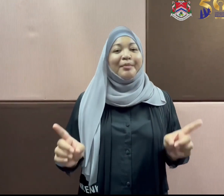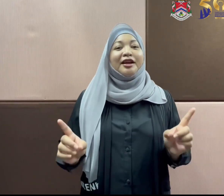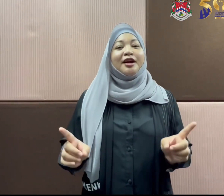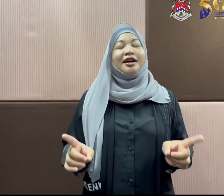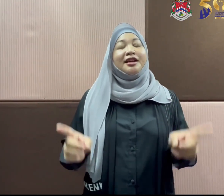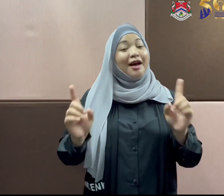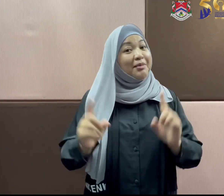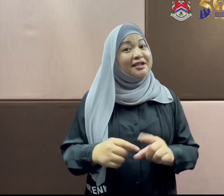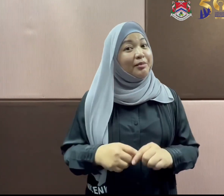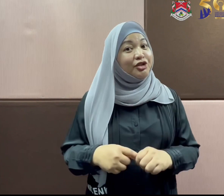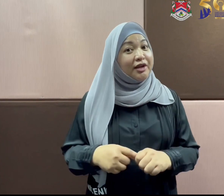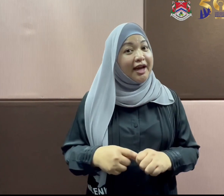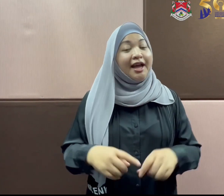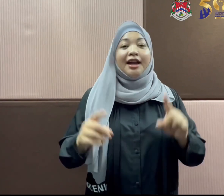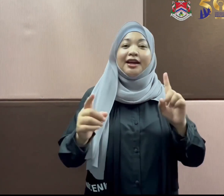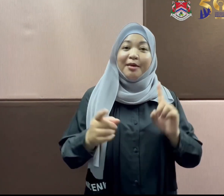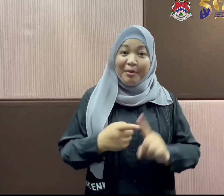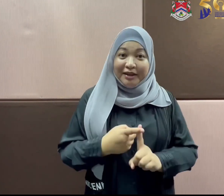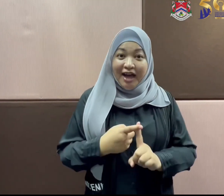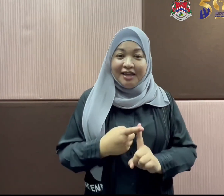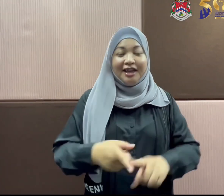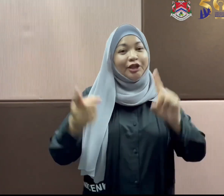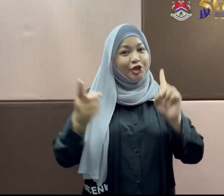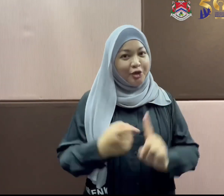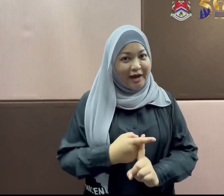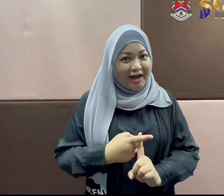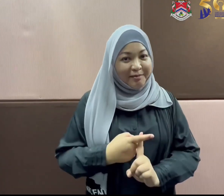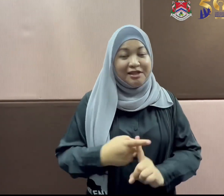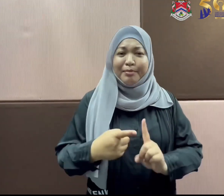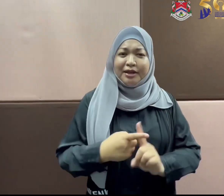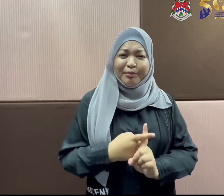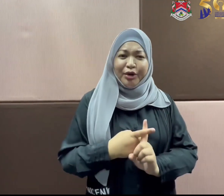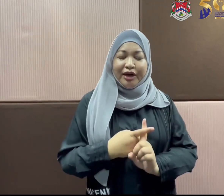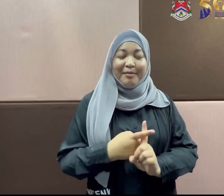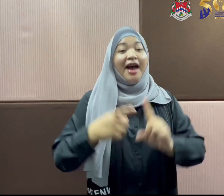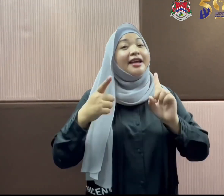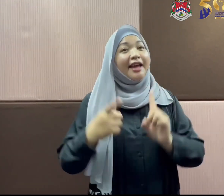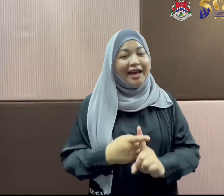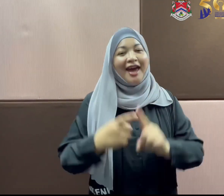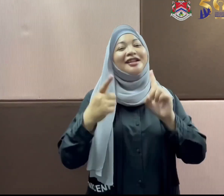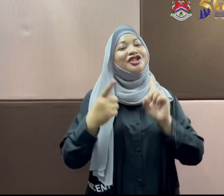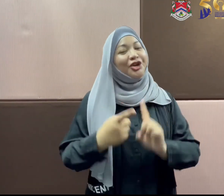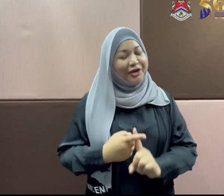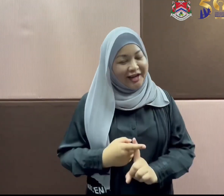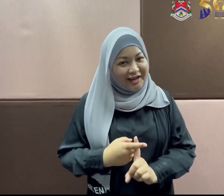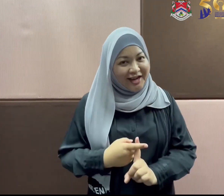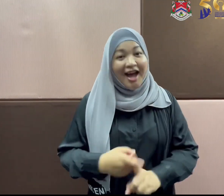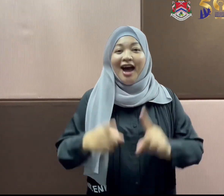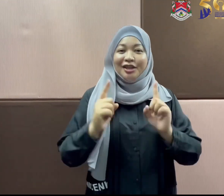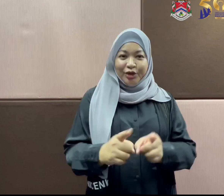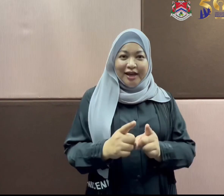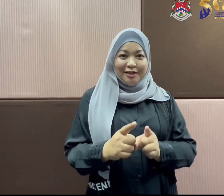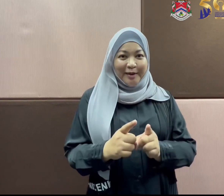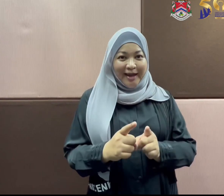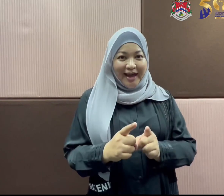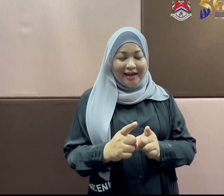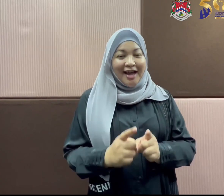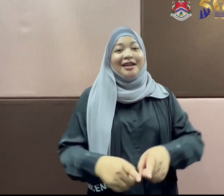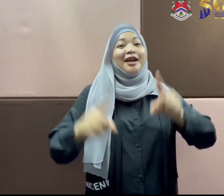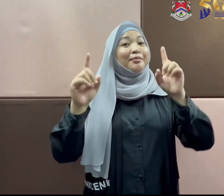pada 16 hari bulan Julai, 5 petang hingga 7 malam, sempena program KL Ceria, anjuran di BKL. Dan